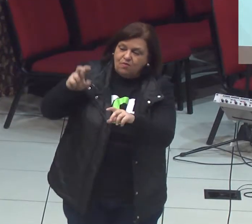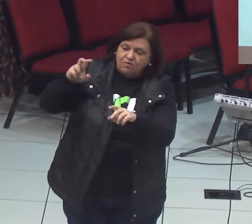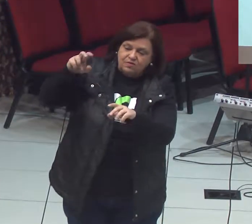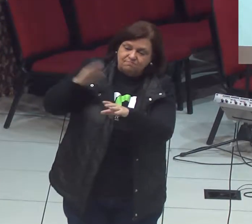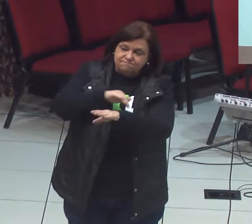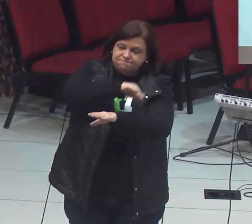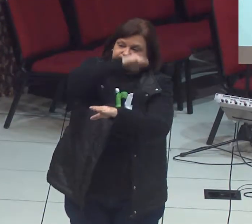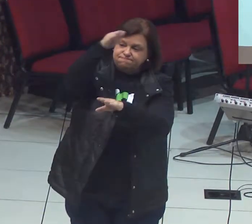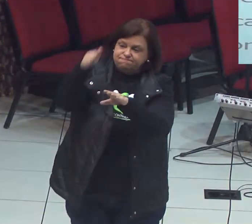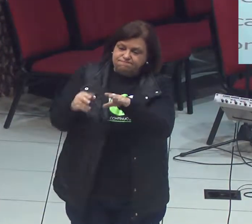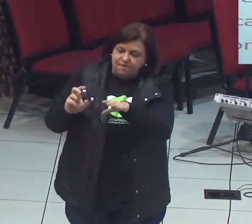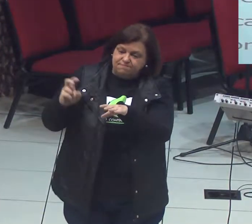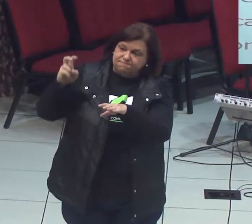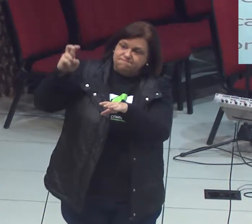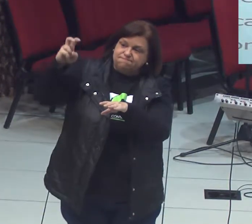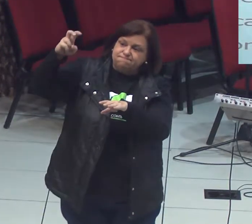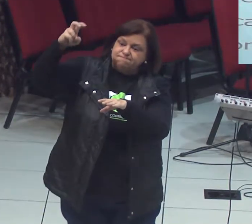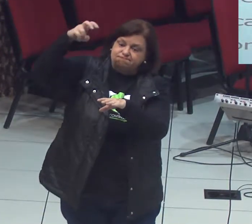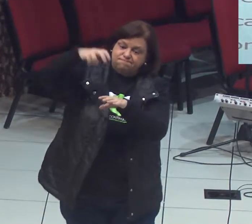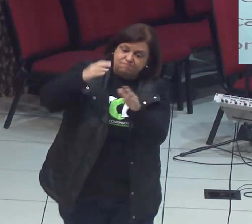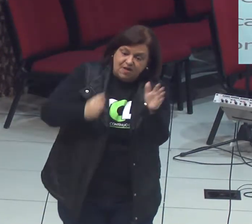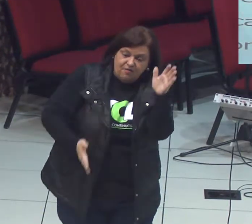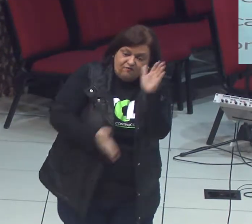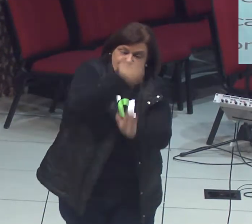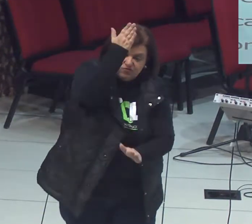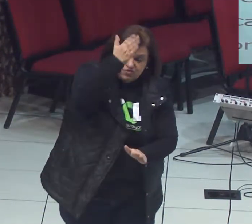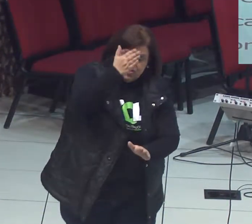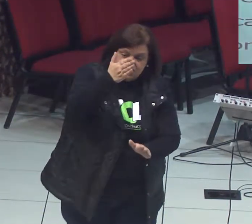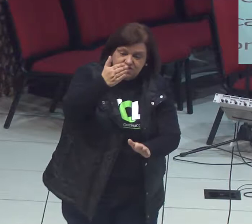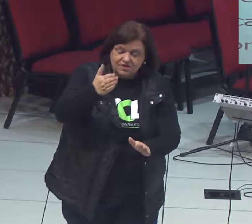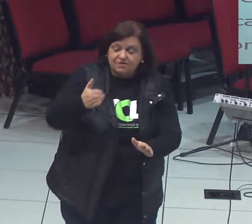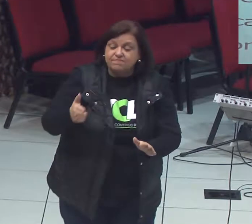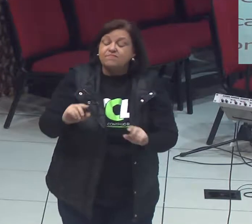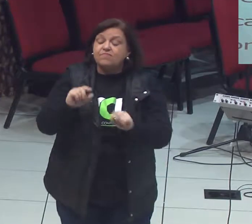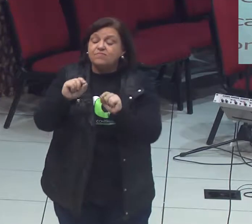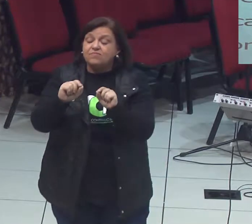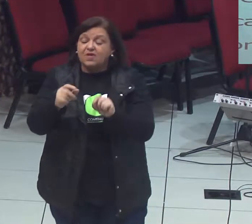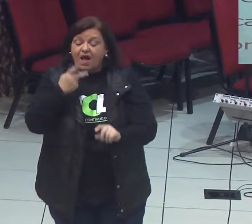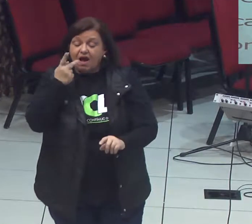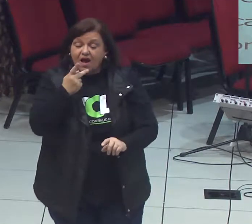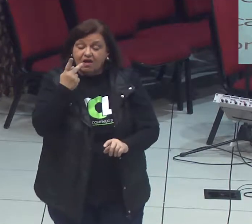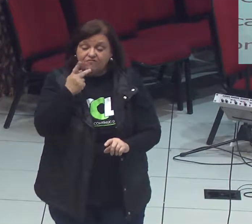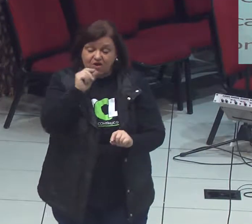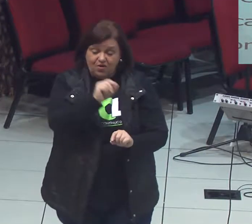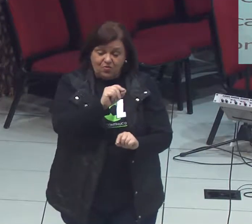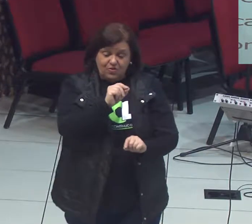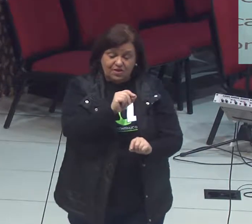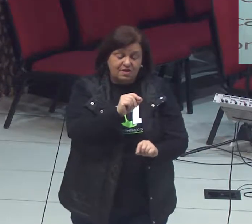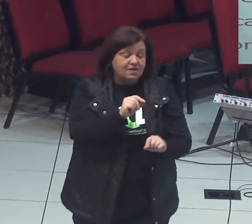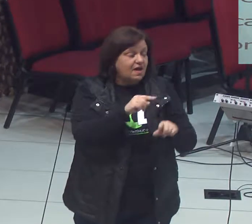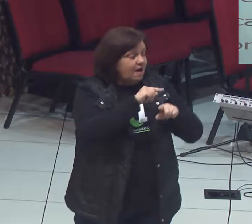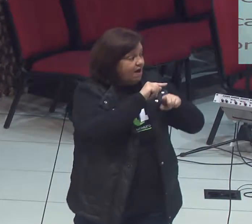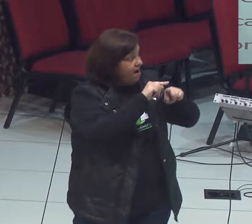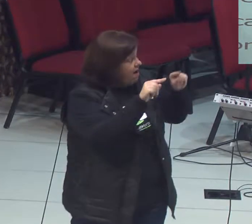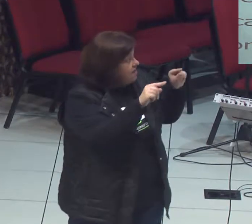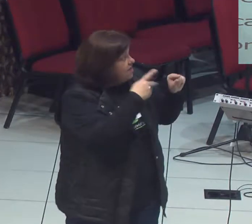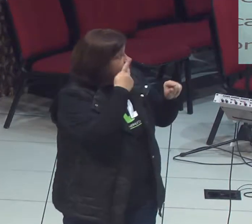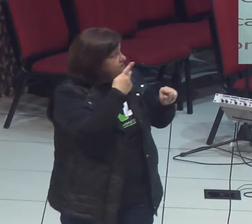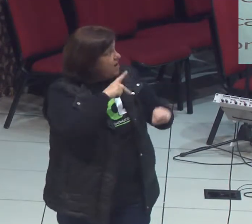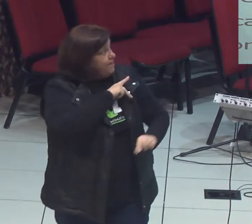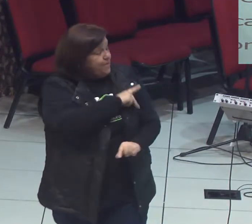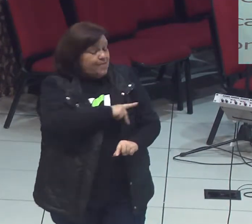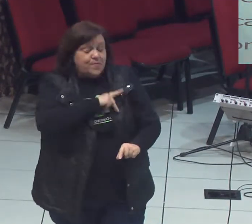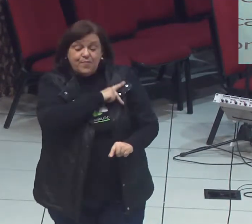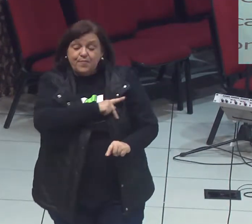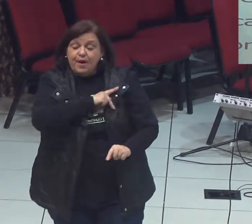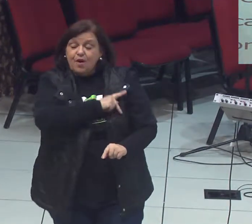lacunas para serem preenchidas. A primeira palavra que vai na primeira lacuna, que é a afirmação que o apóstolo Paulo